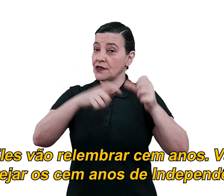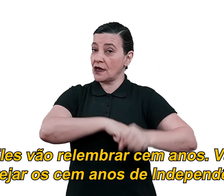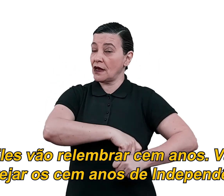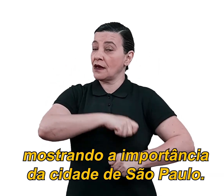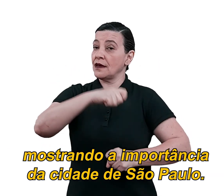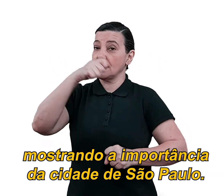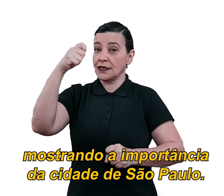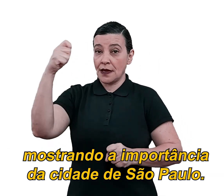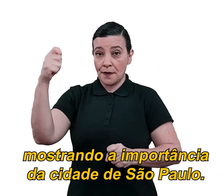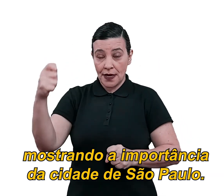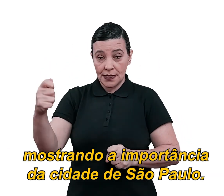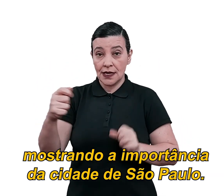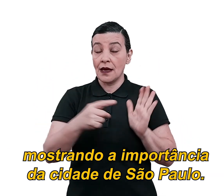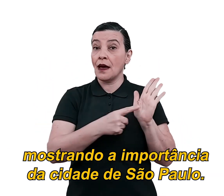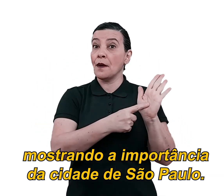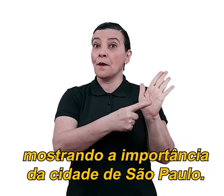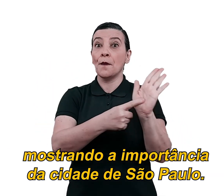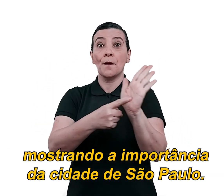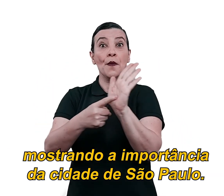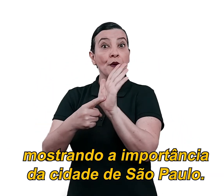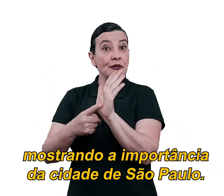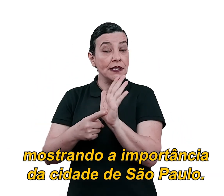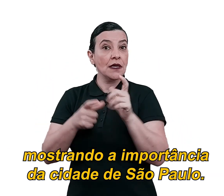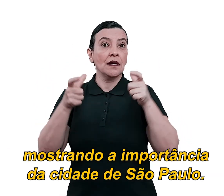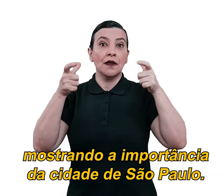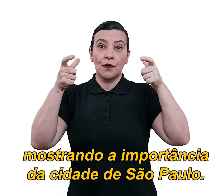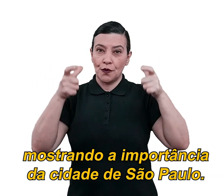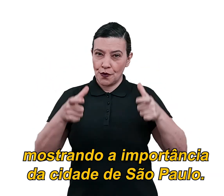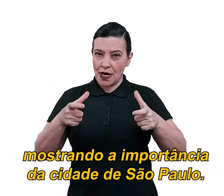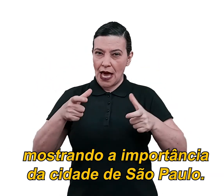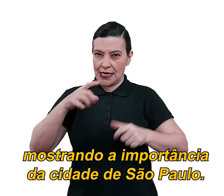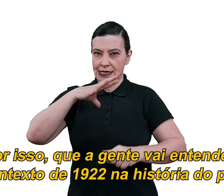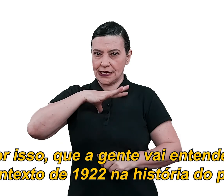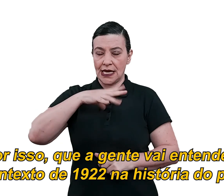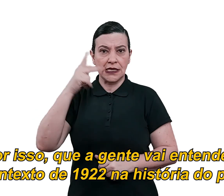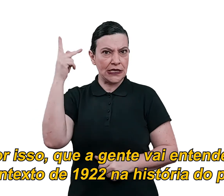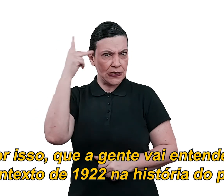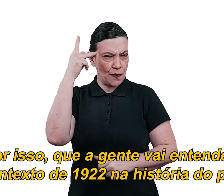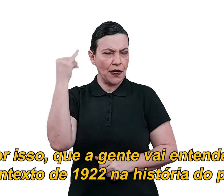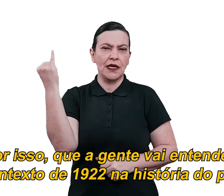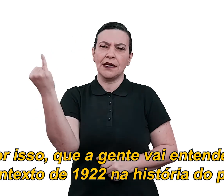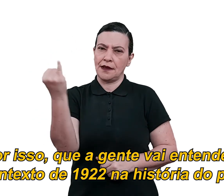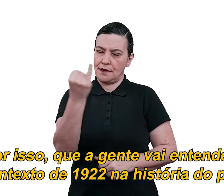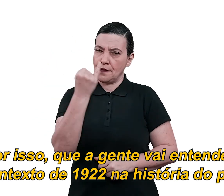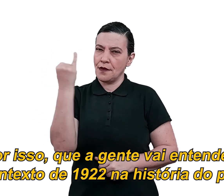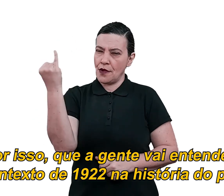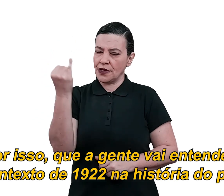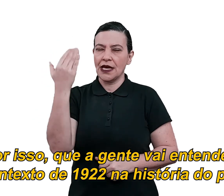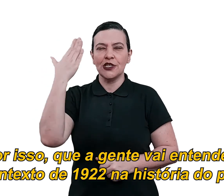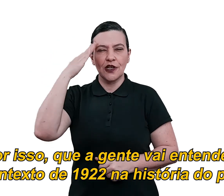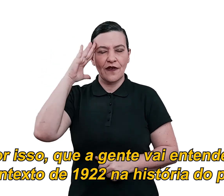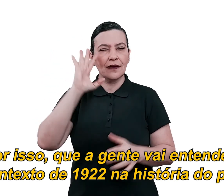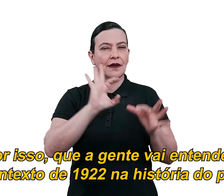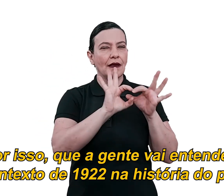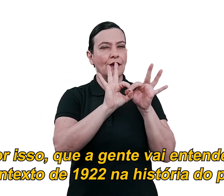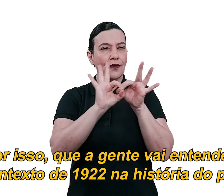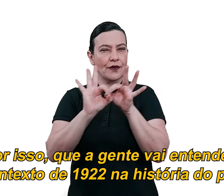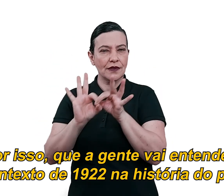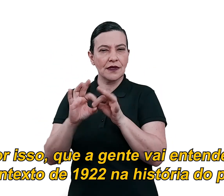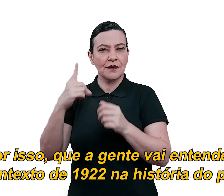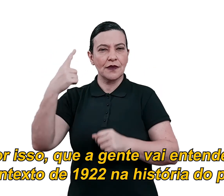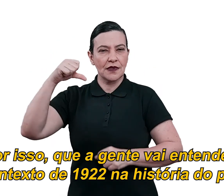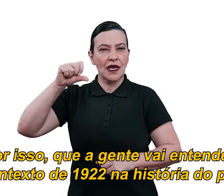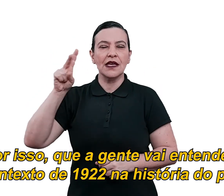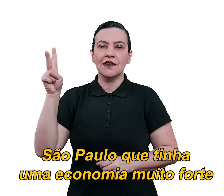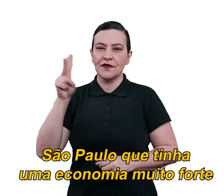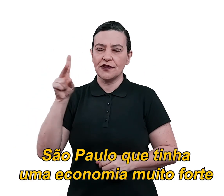de independência, mostrando a importância da cidade de São Paulo, né? Por isso que aí a gente vai entender o contexto de 1922 na